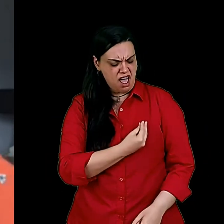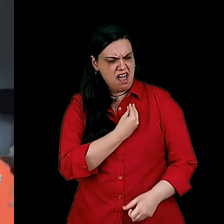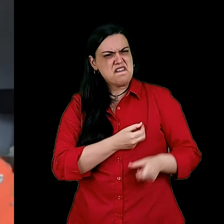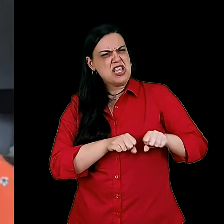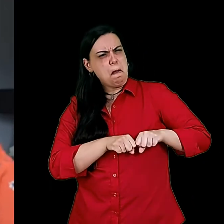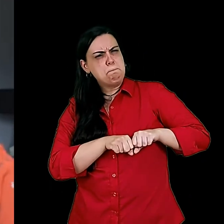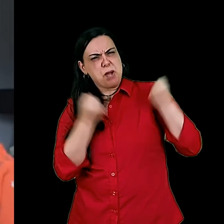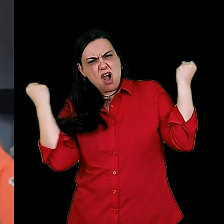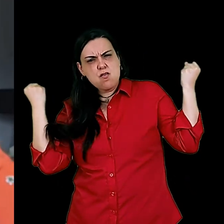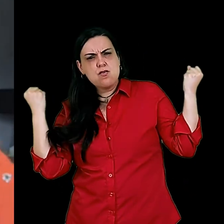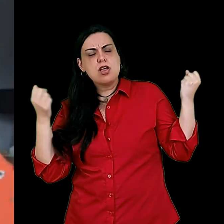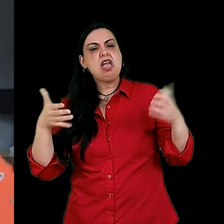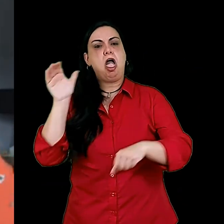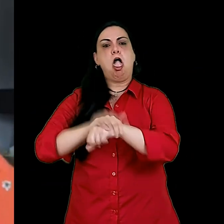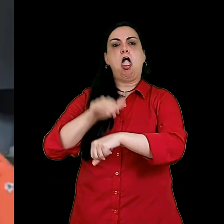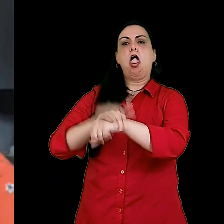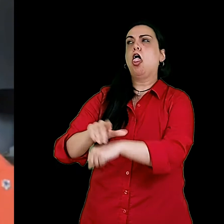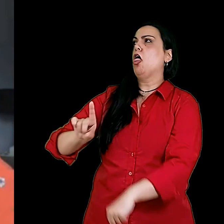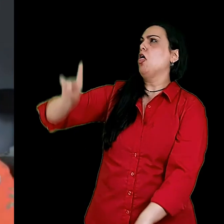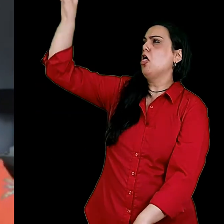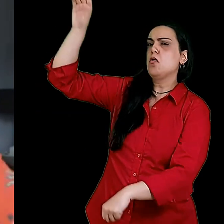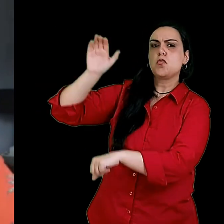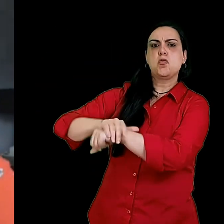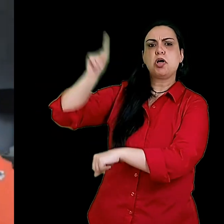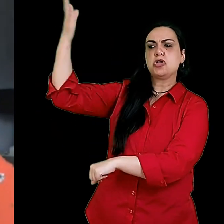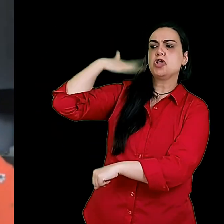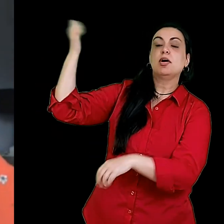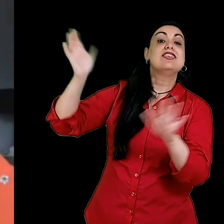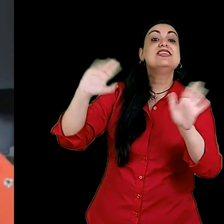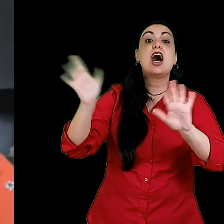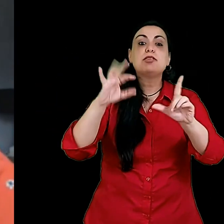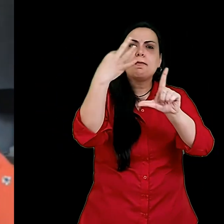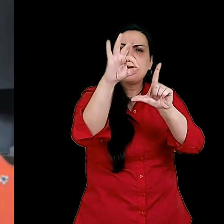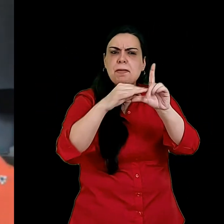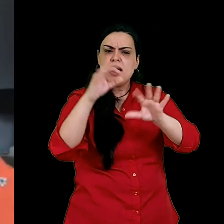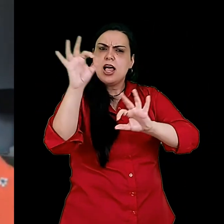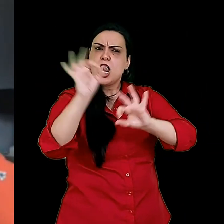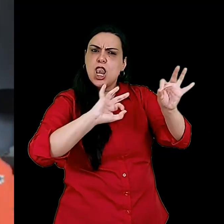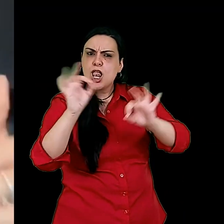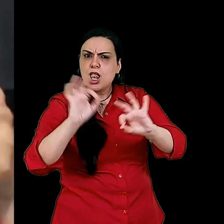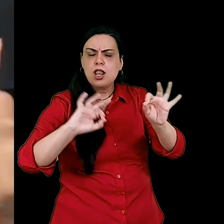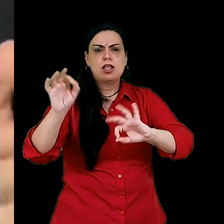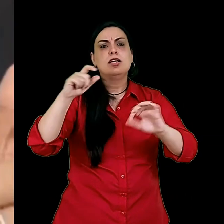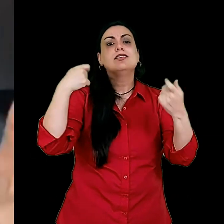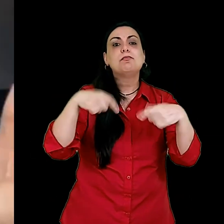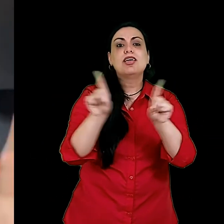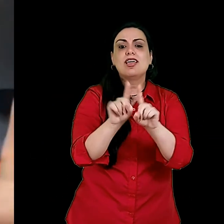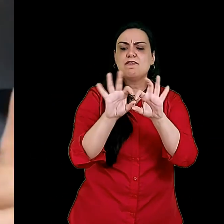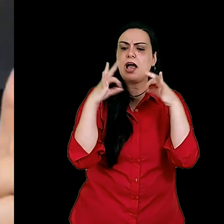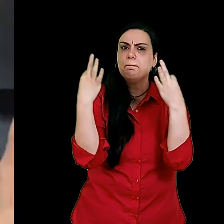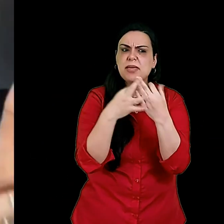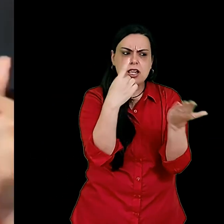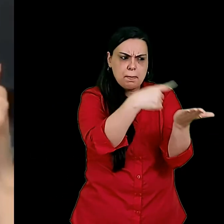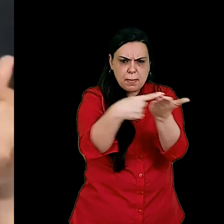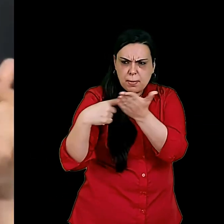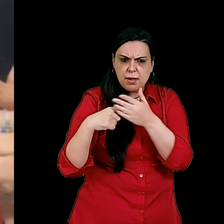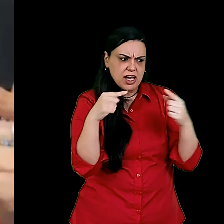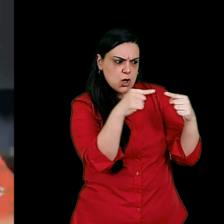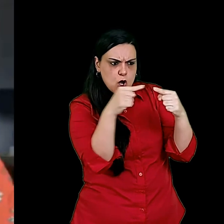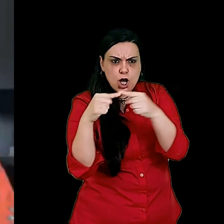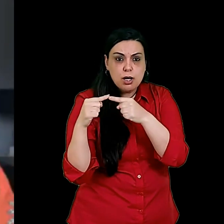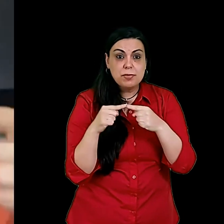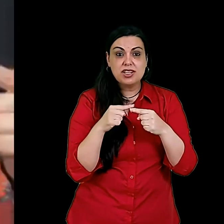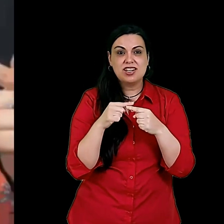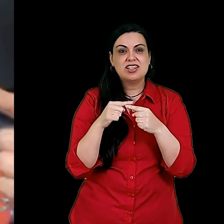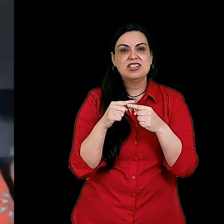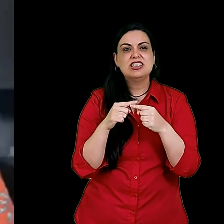ver gente, com a vida arrebentada e querendo colocar na conta de Deus. Não é assim. Envolve logística, que é preparo. Envolve